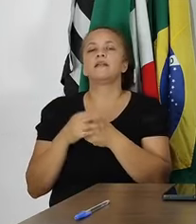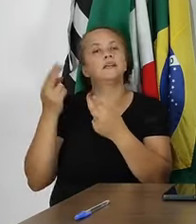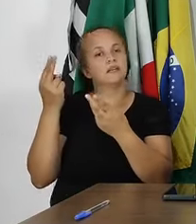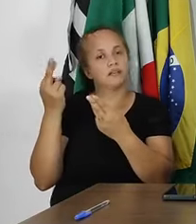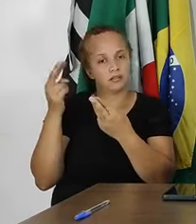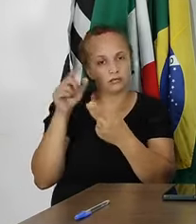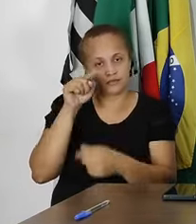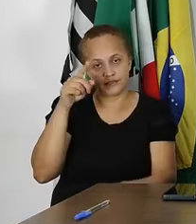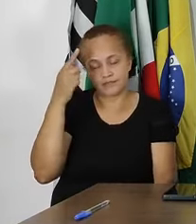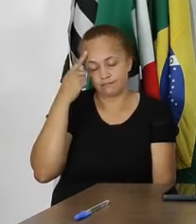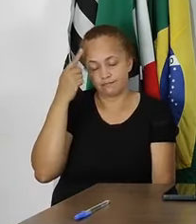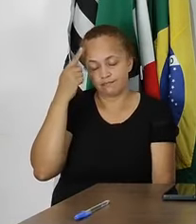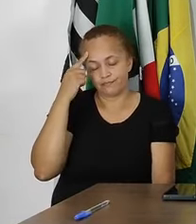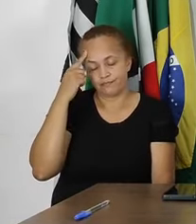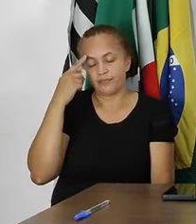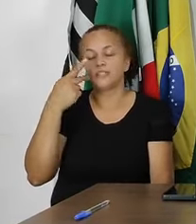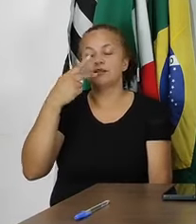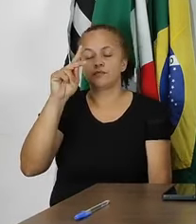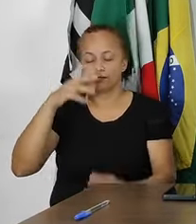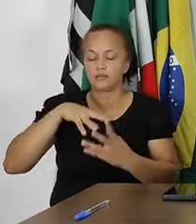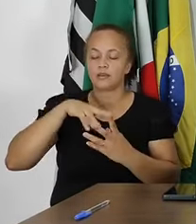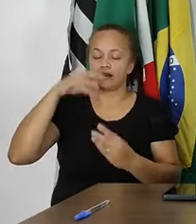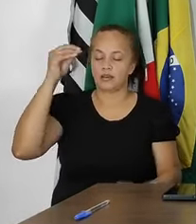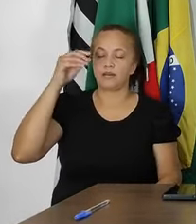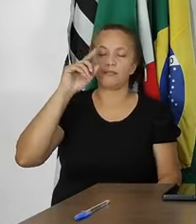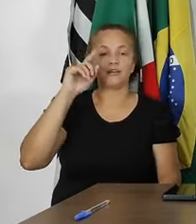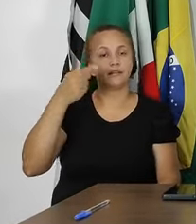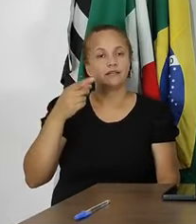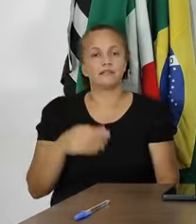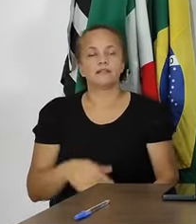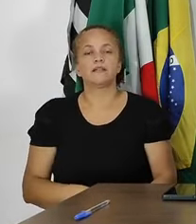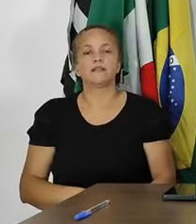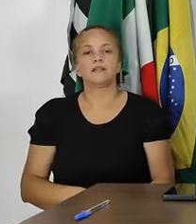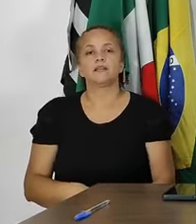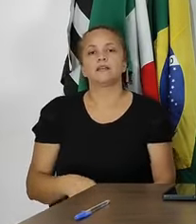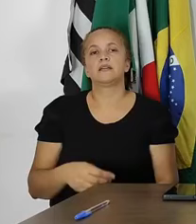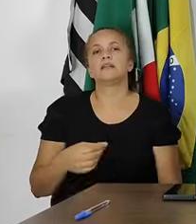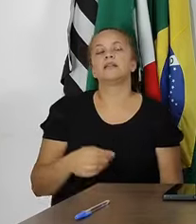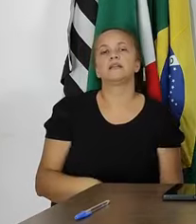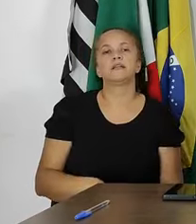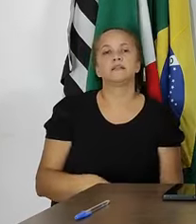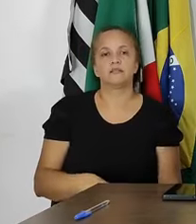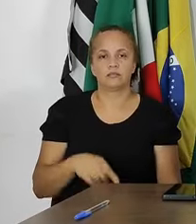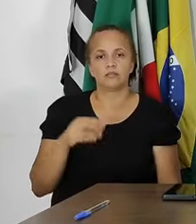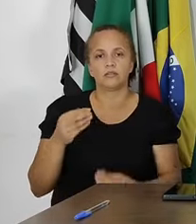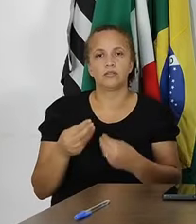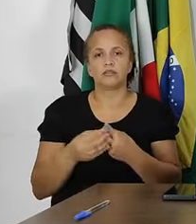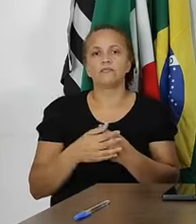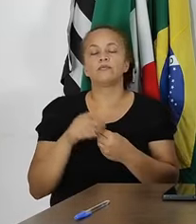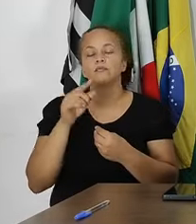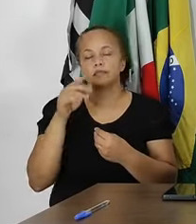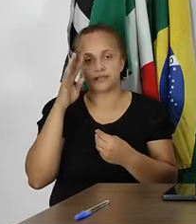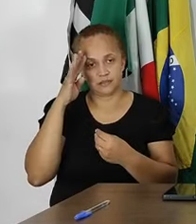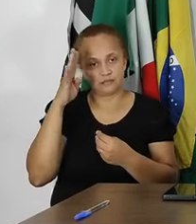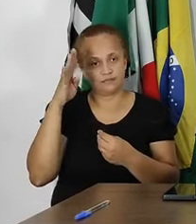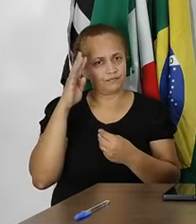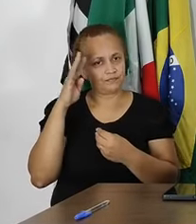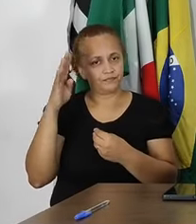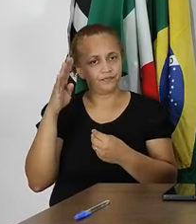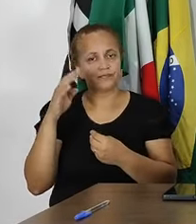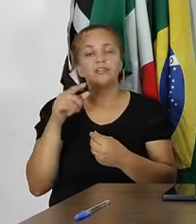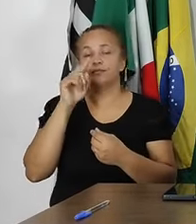né? Assim ele é. Assim como você se imagina, assim como imagina a sua alma, assim você é. E quem é você? Quem